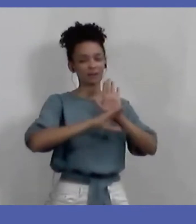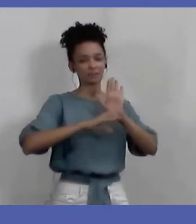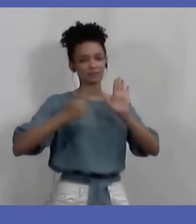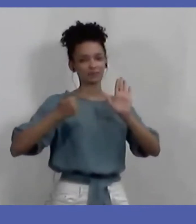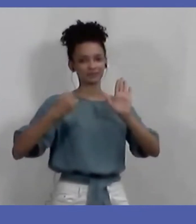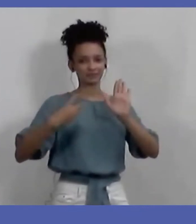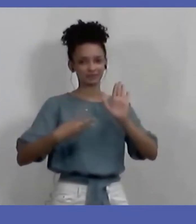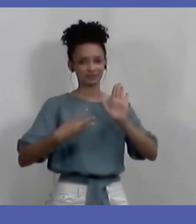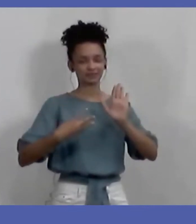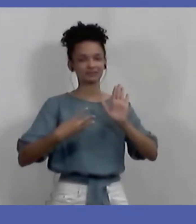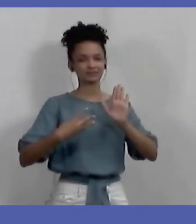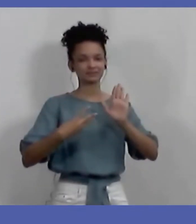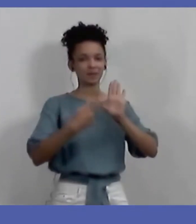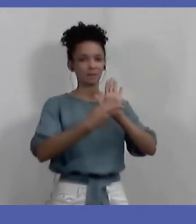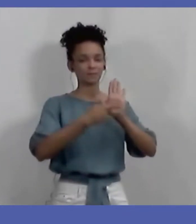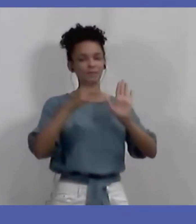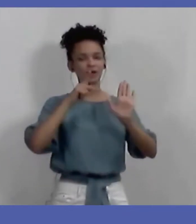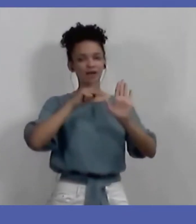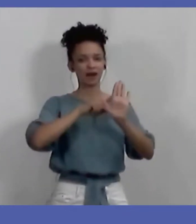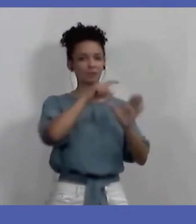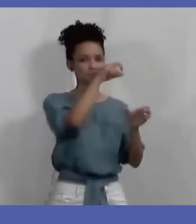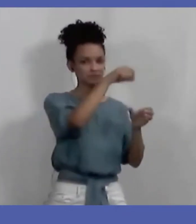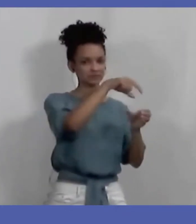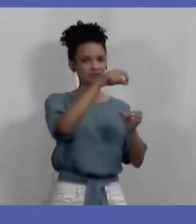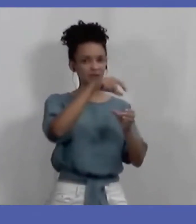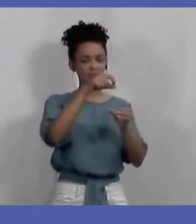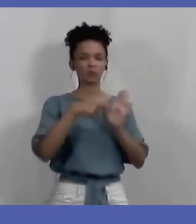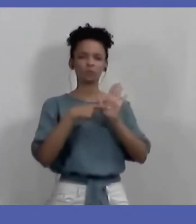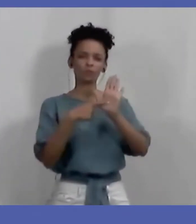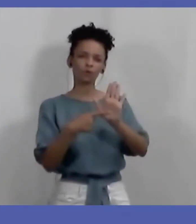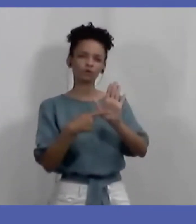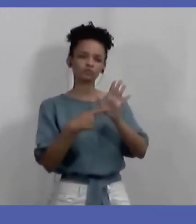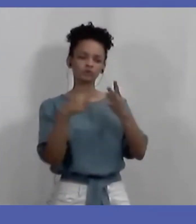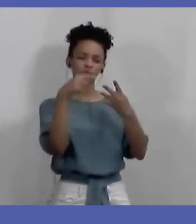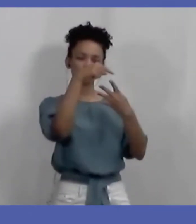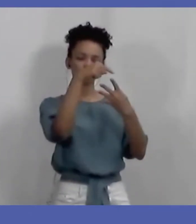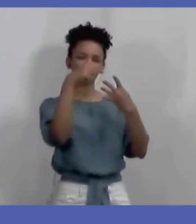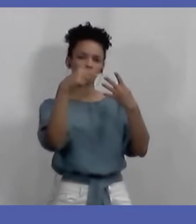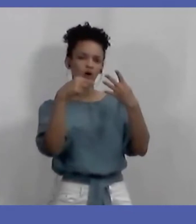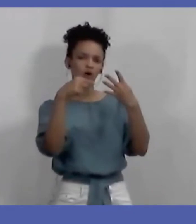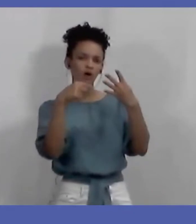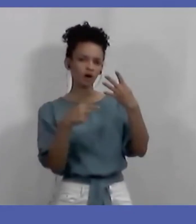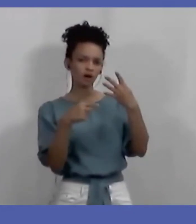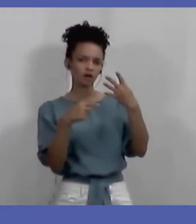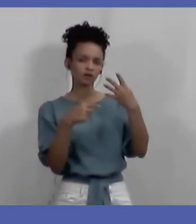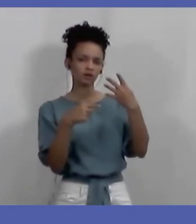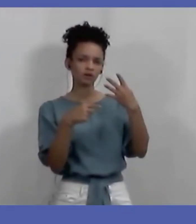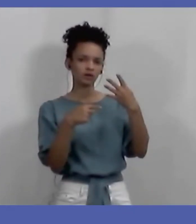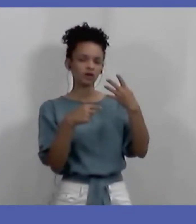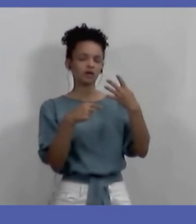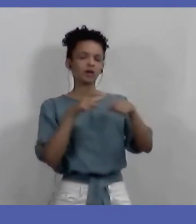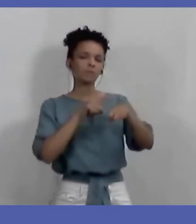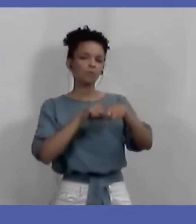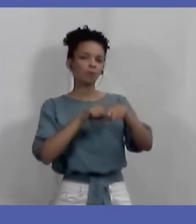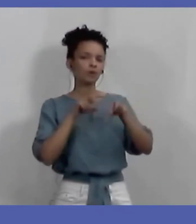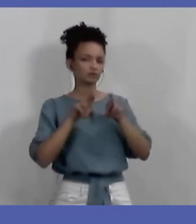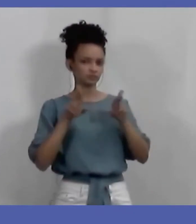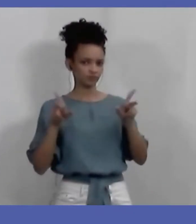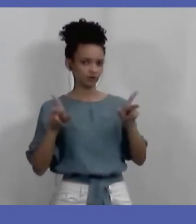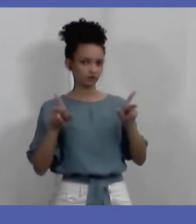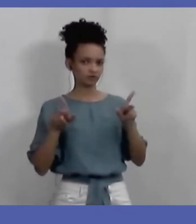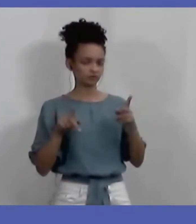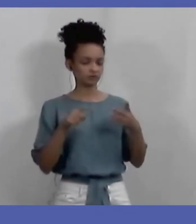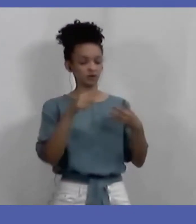parábola do semeador, que existem 4 situações ali, né? Só 3 mais ou menos negativo,